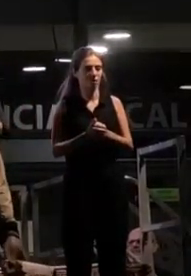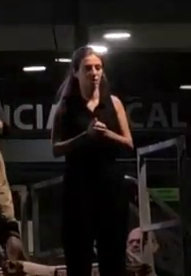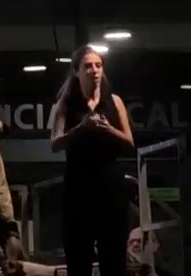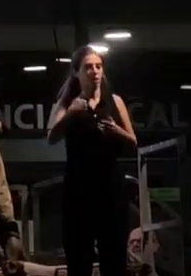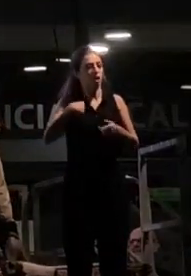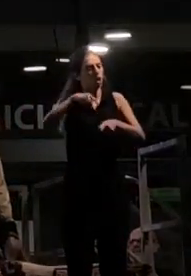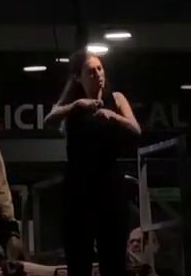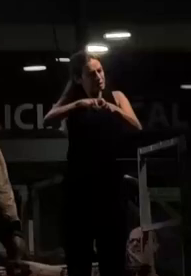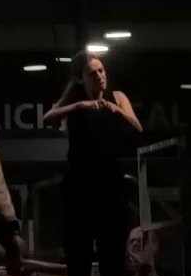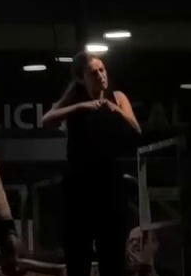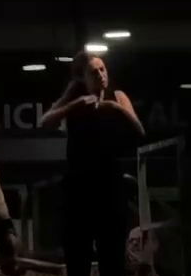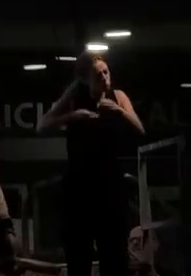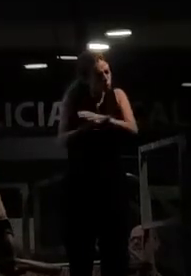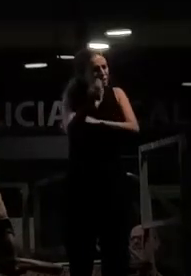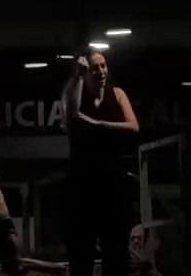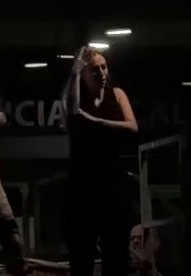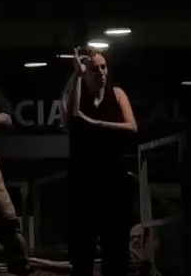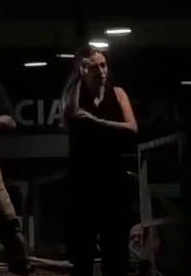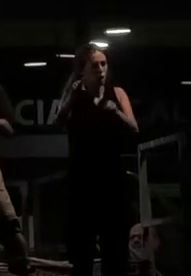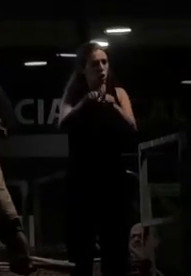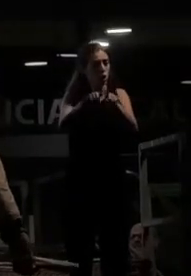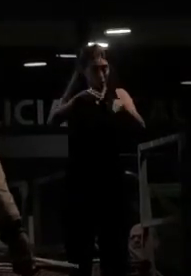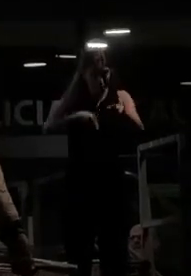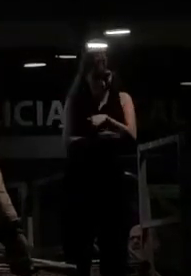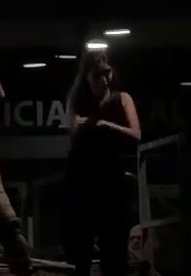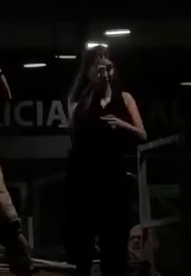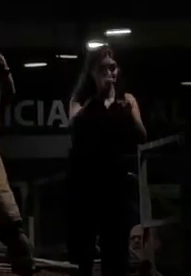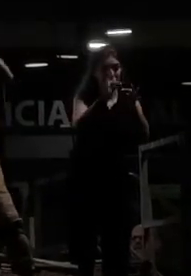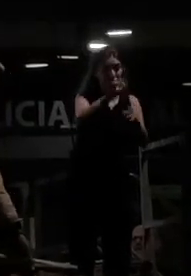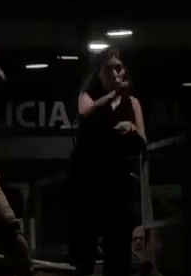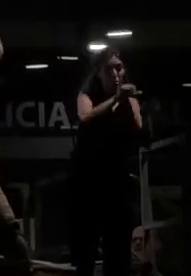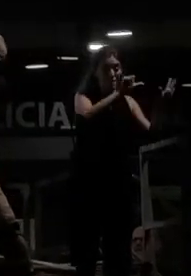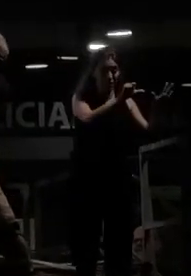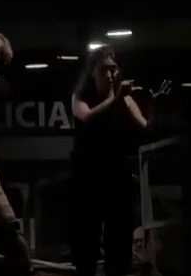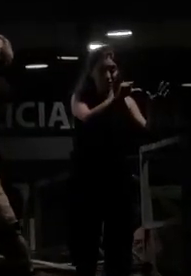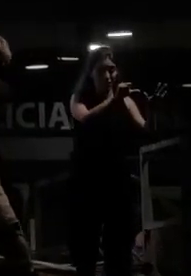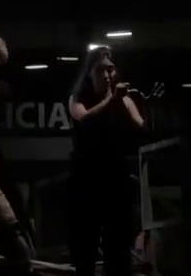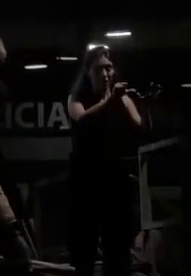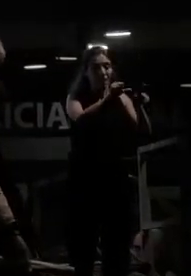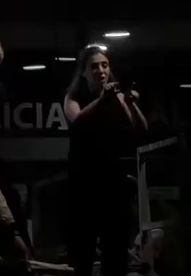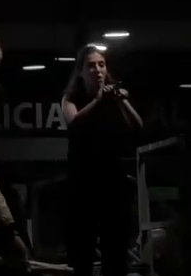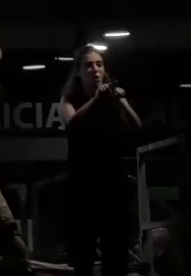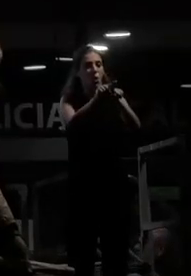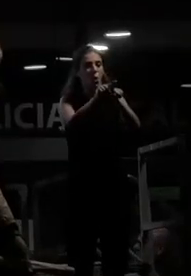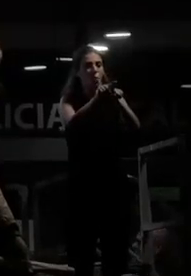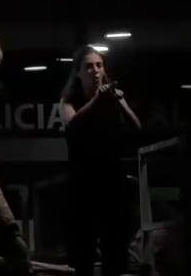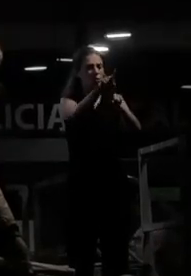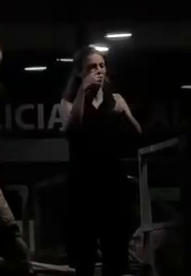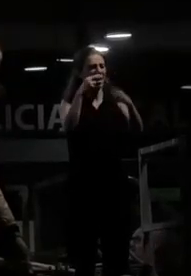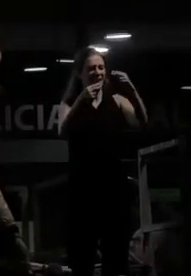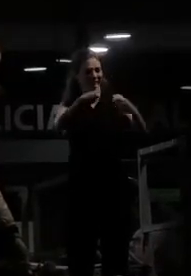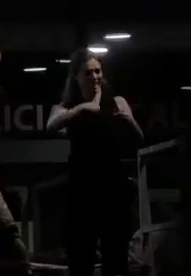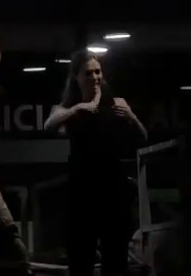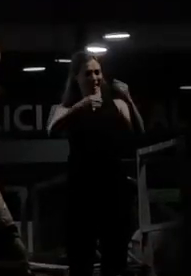Soc cambrilenca de Socarrel, tan cambrilenca que vaig néixer el setembre del 2006 inspirada en una figura